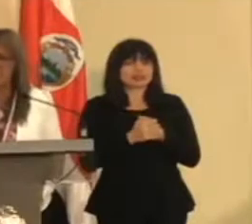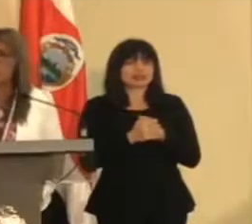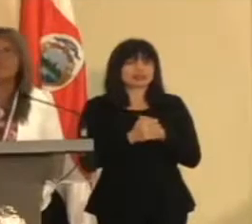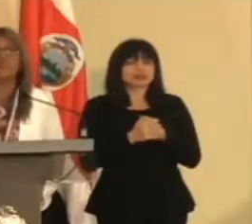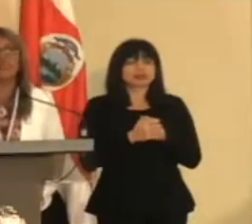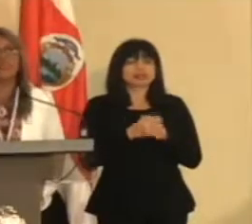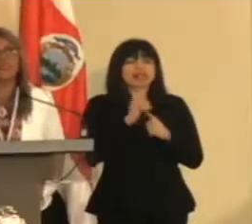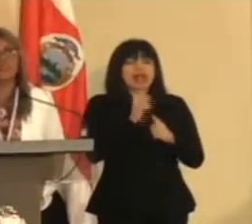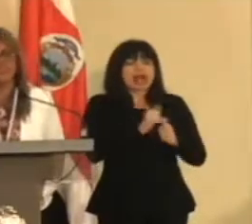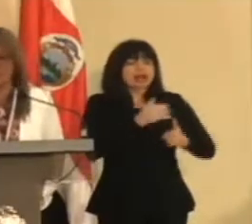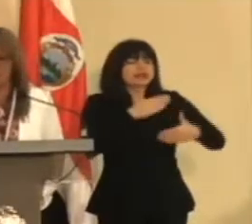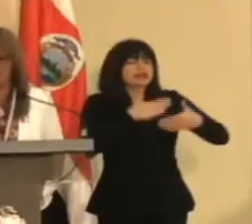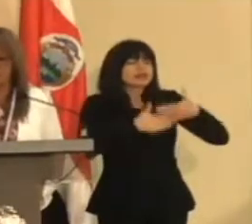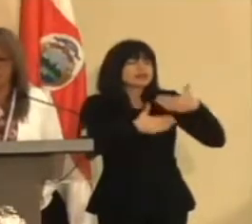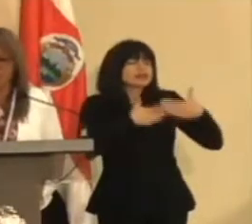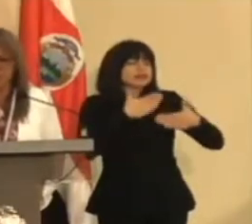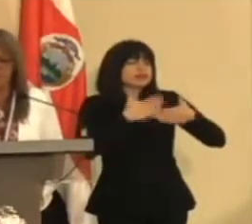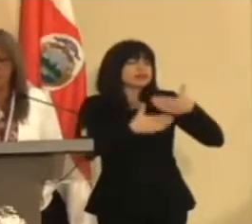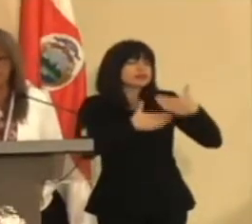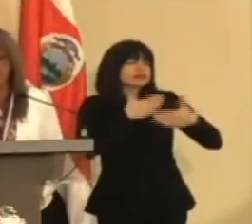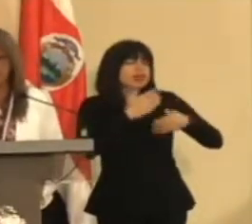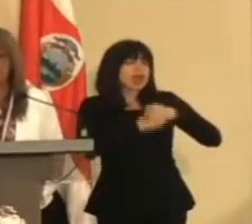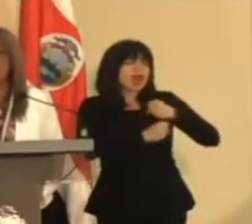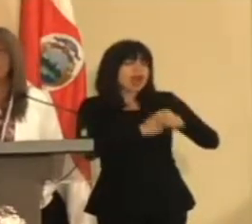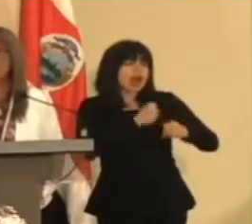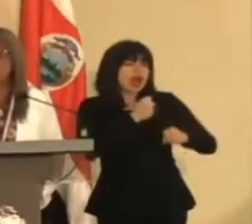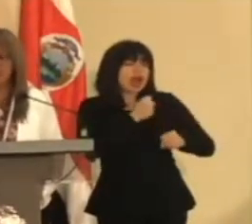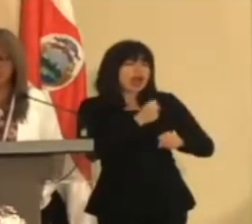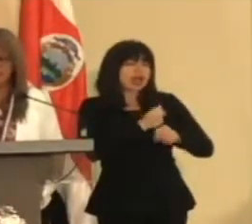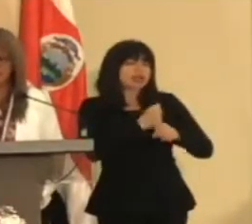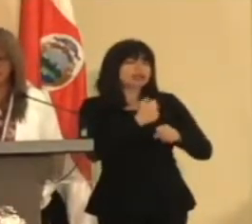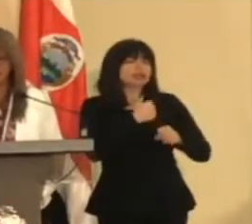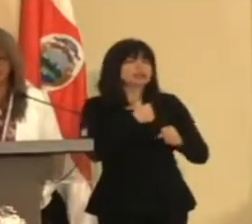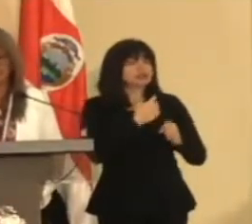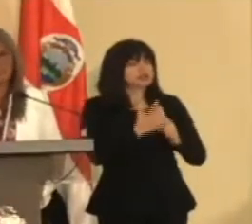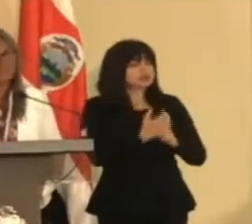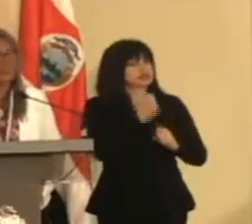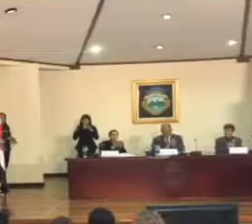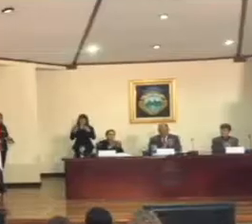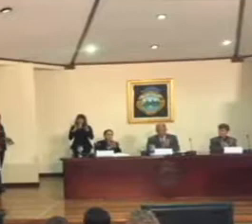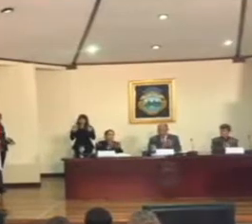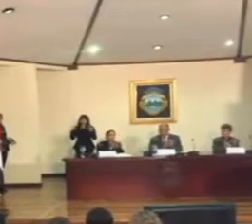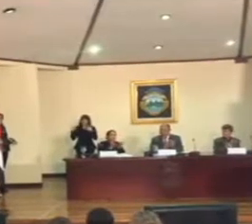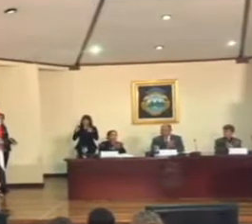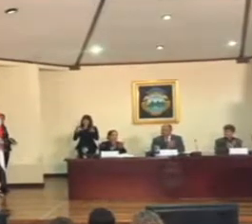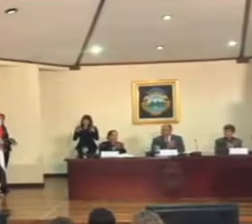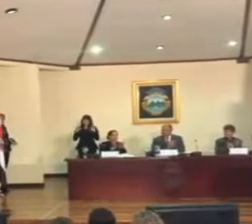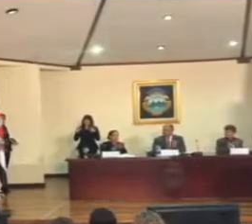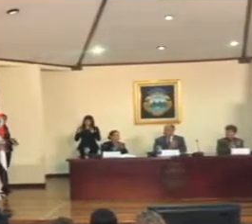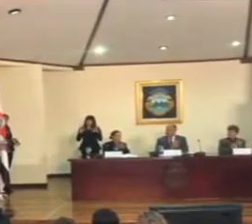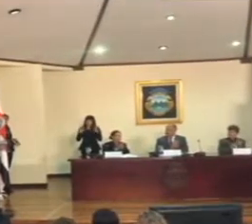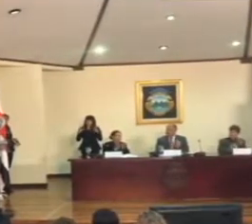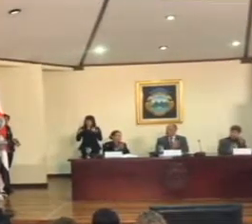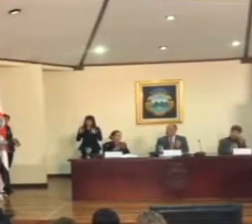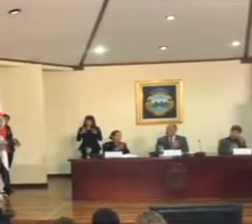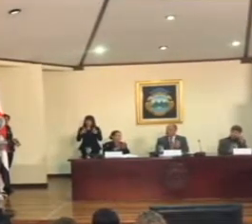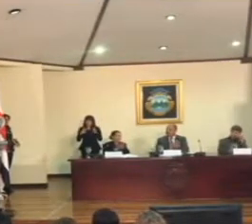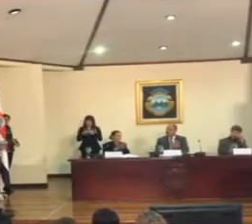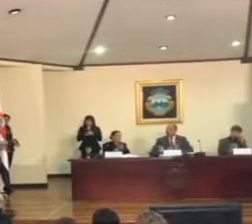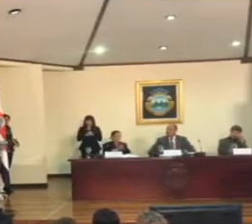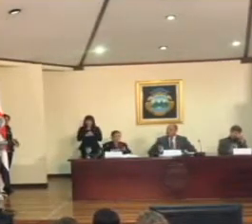Y al ir pasando los años, me fui ganando la confianza y el cariño de la